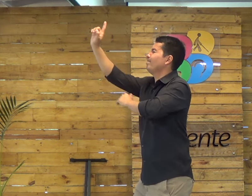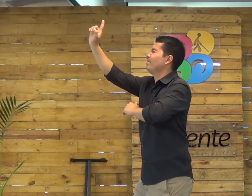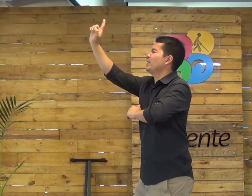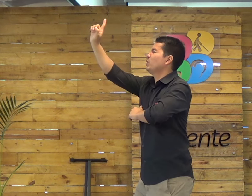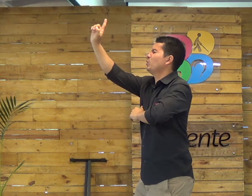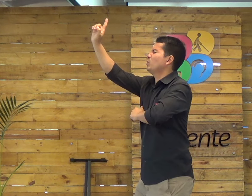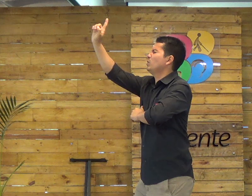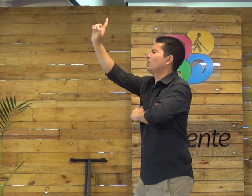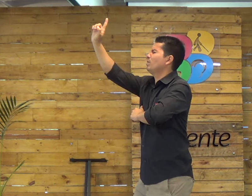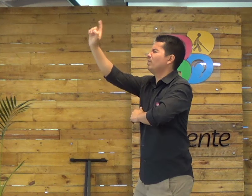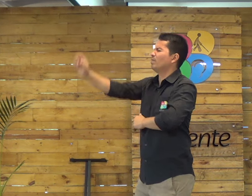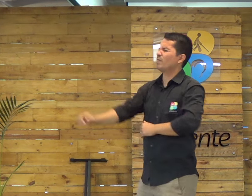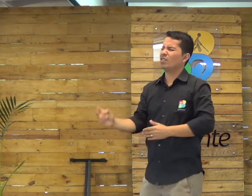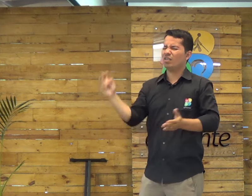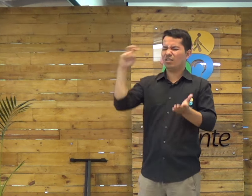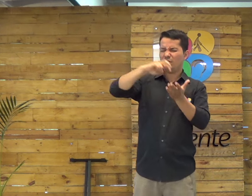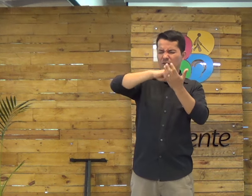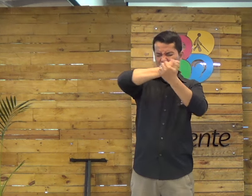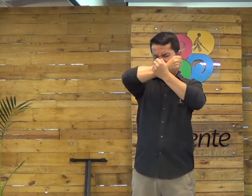olhar para Deus.